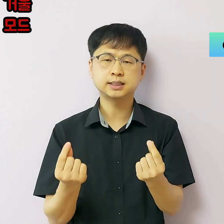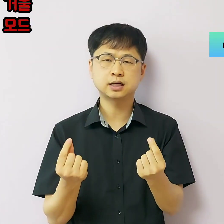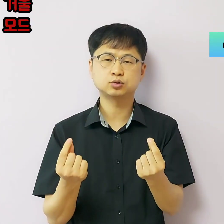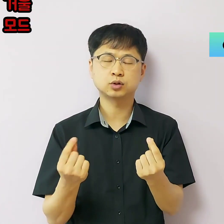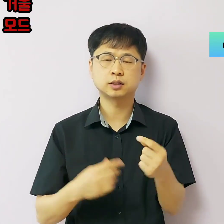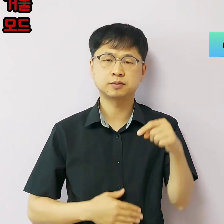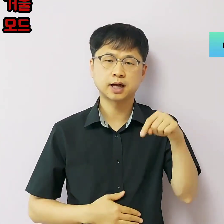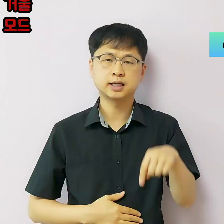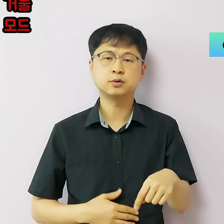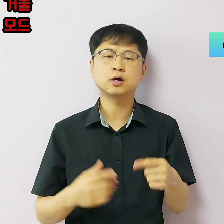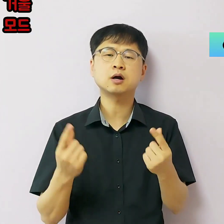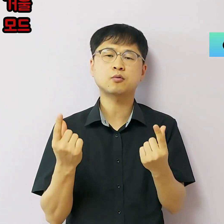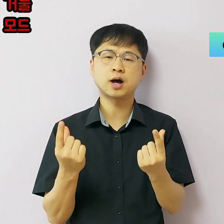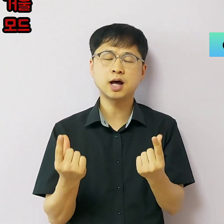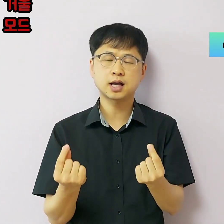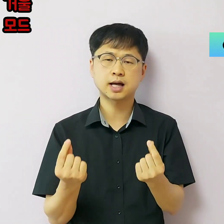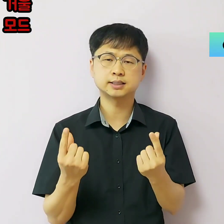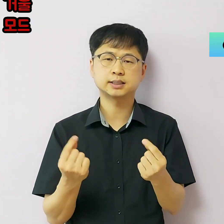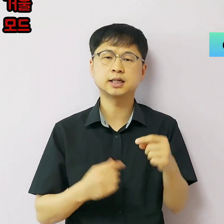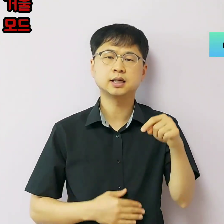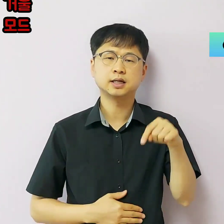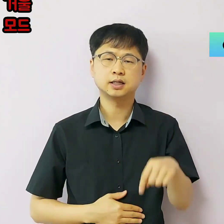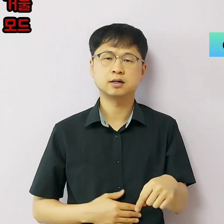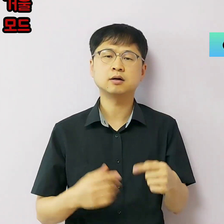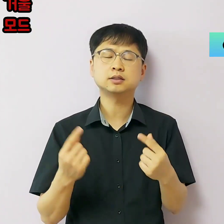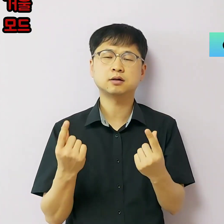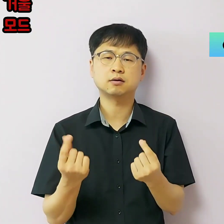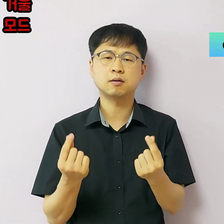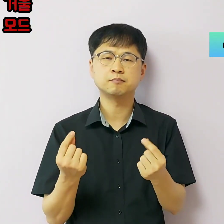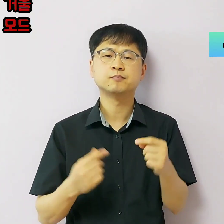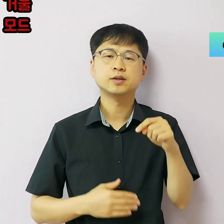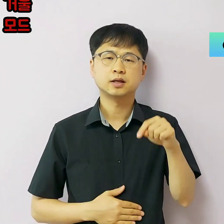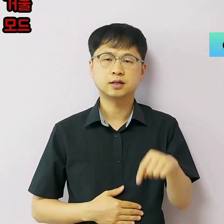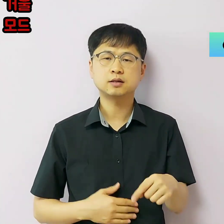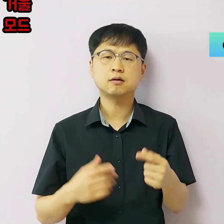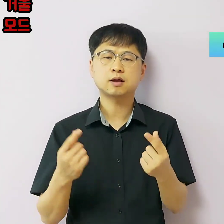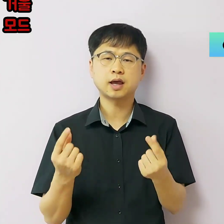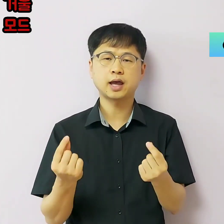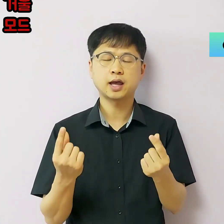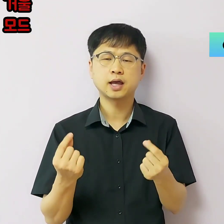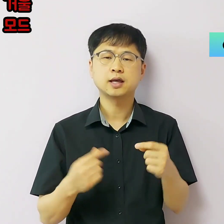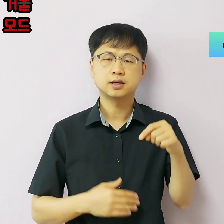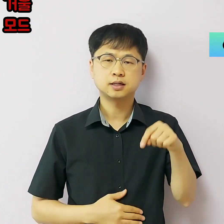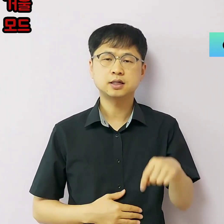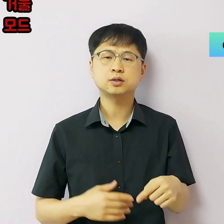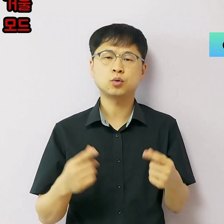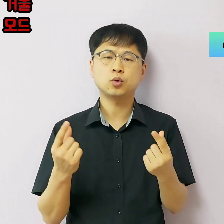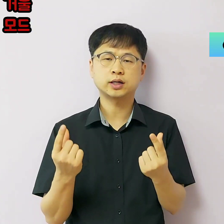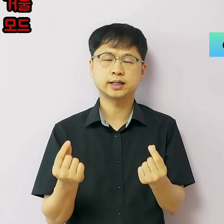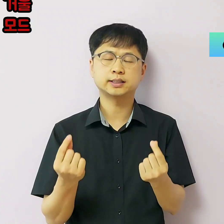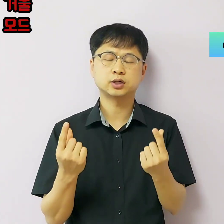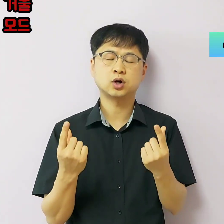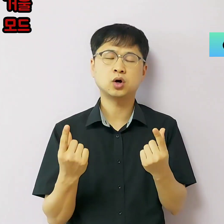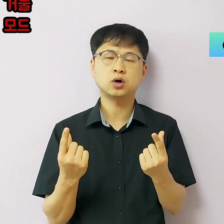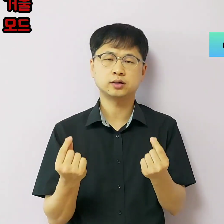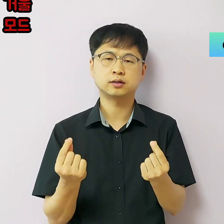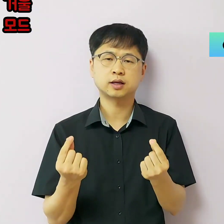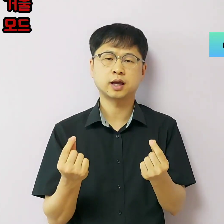같이라는 수어가 됩니다. 이것과 같이, 이것처럼, 이렇게, 이리도가 되겠죠.